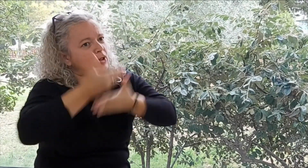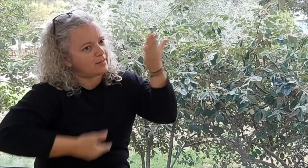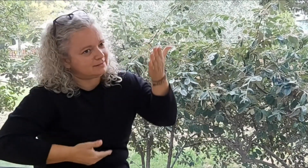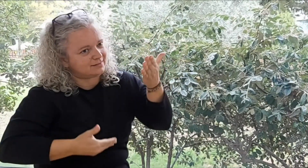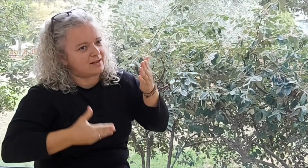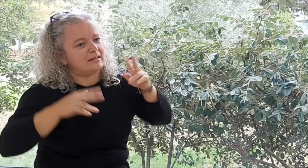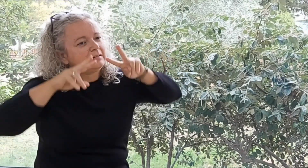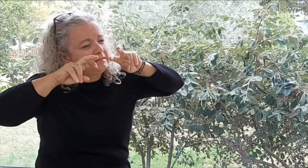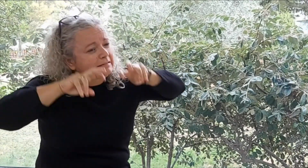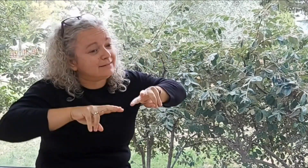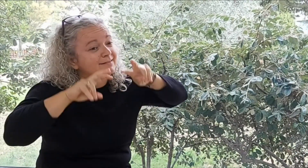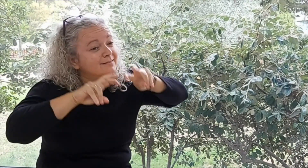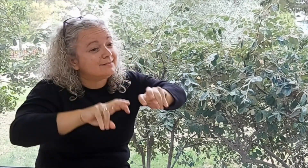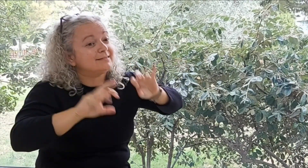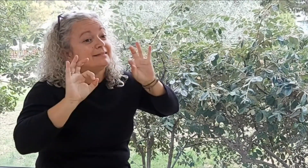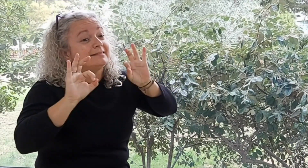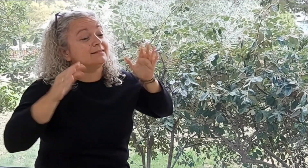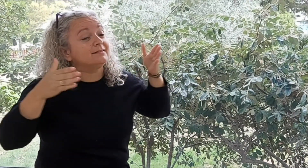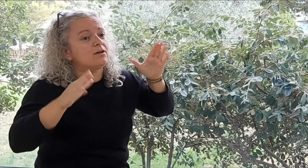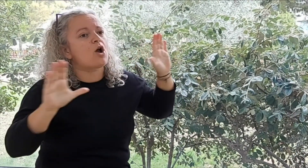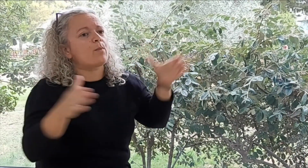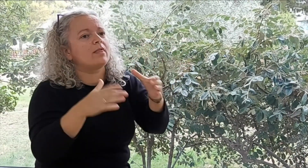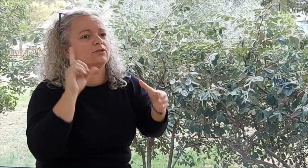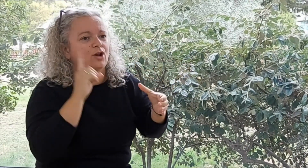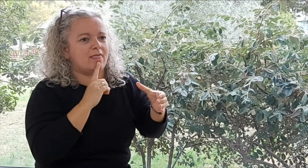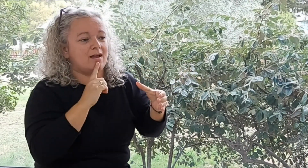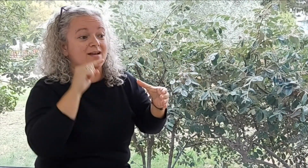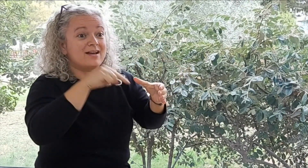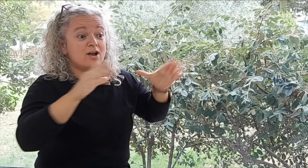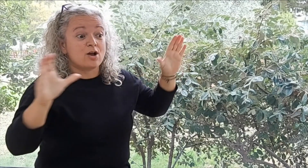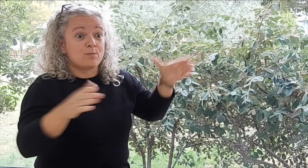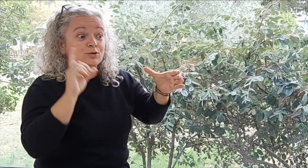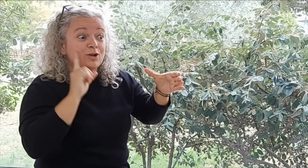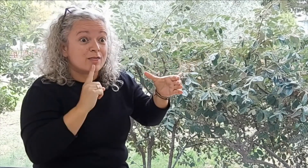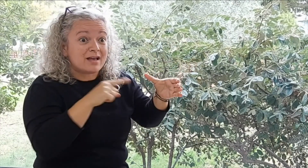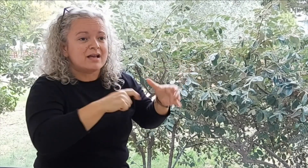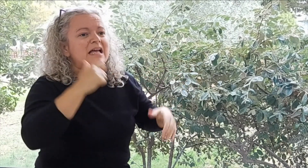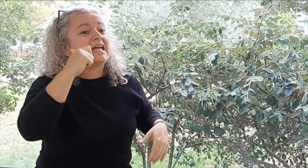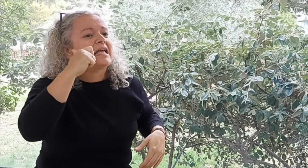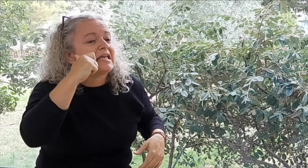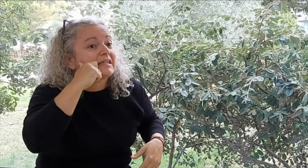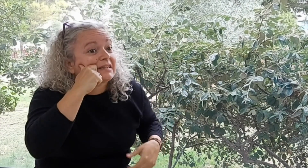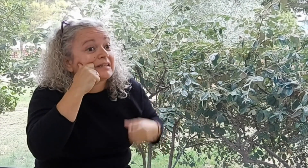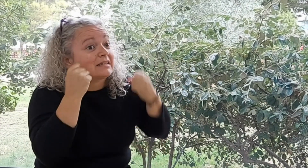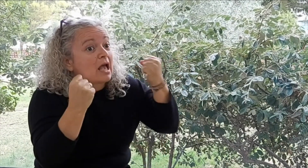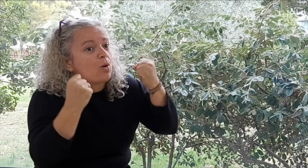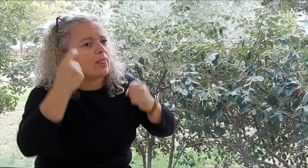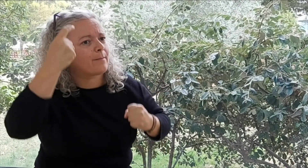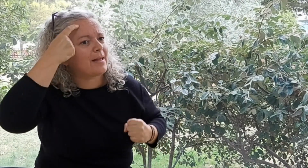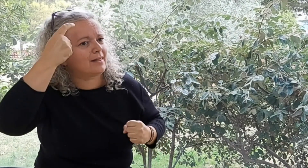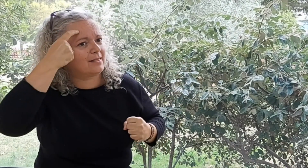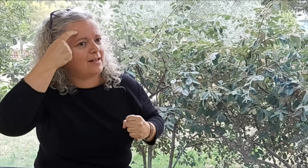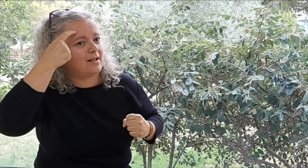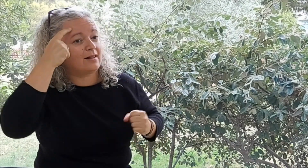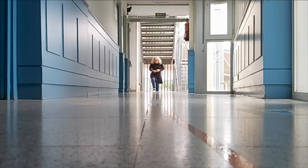Soy periodista y estoy investigando la comunidad sorda y la comunidad sorda y salud mental.